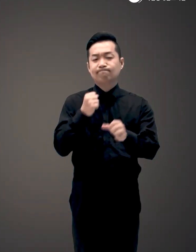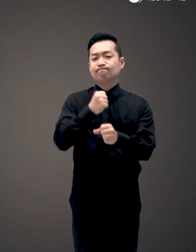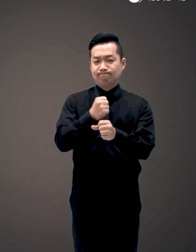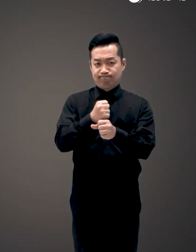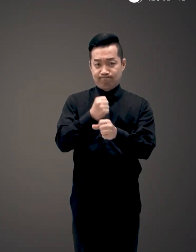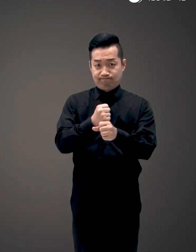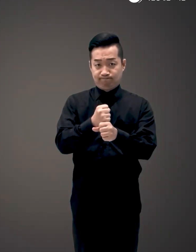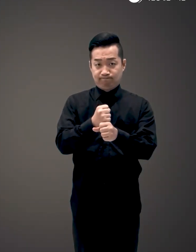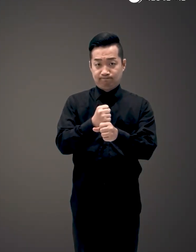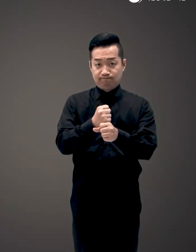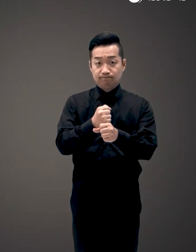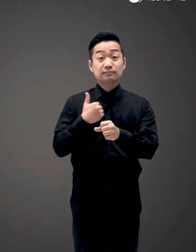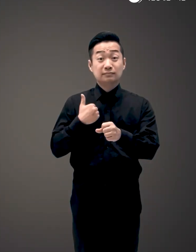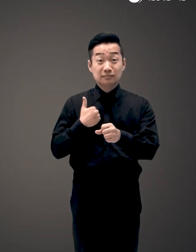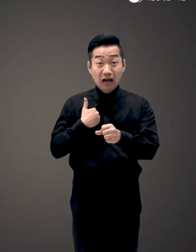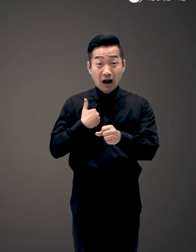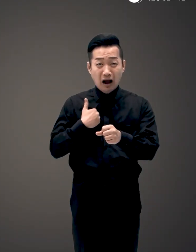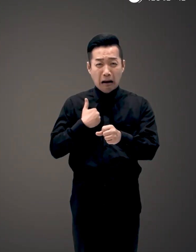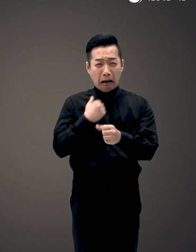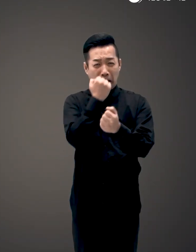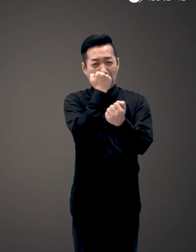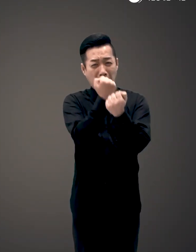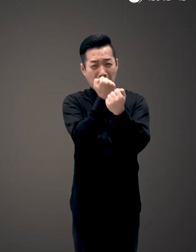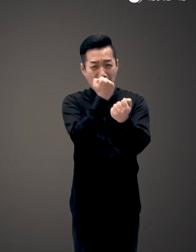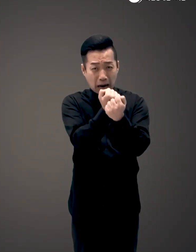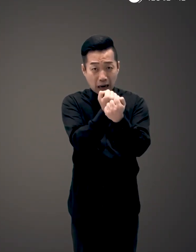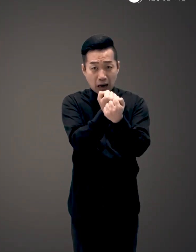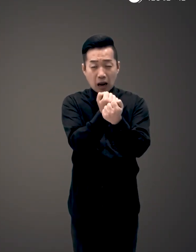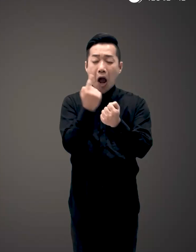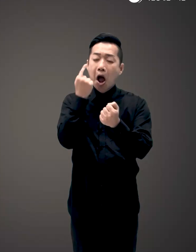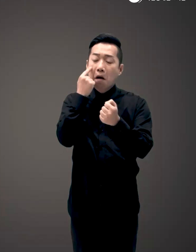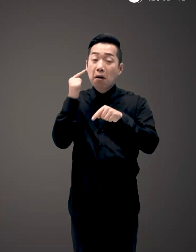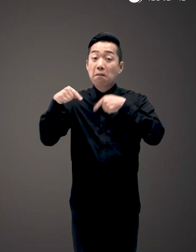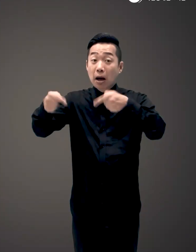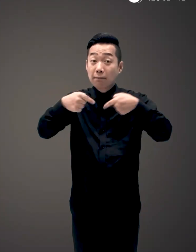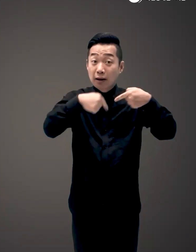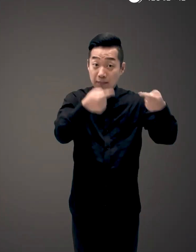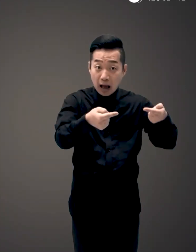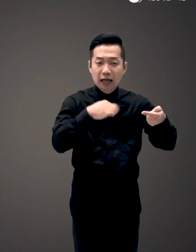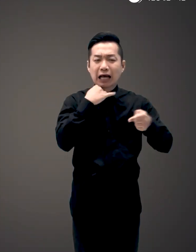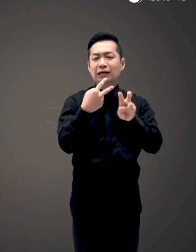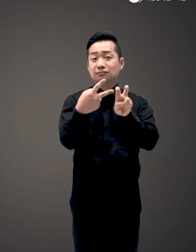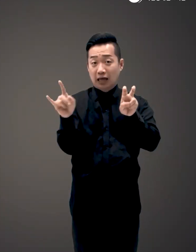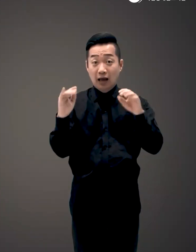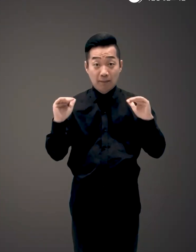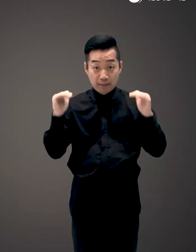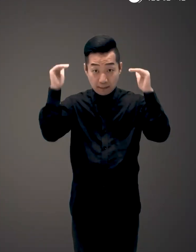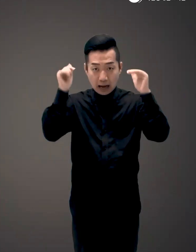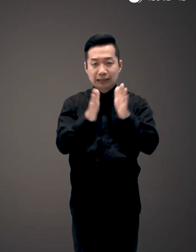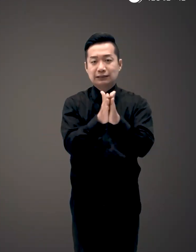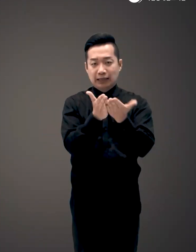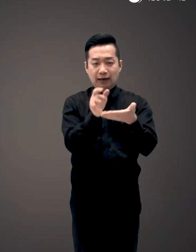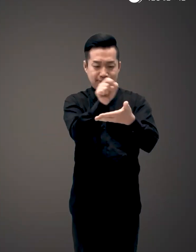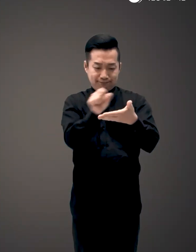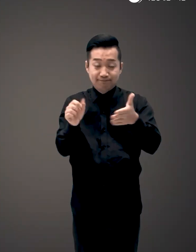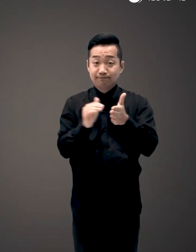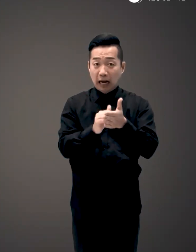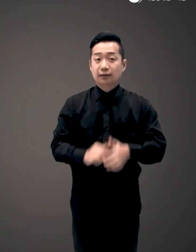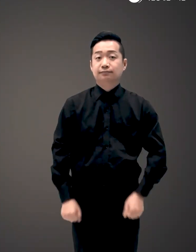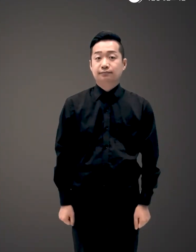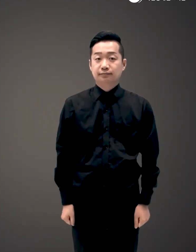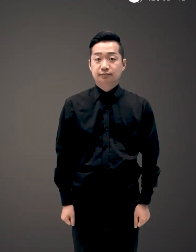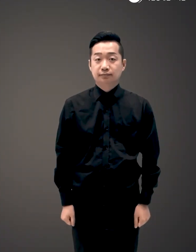거거든요. 그런 저의 무모하고 도전적이었던 20대의 성장기를 이 책에